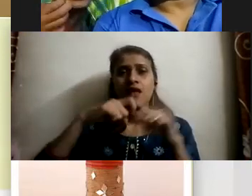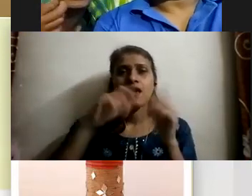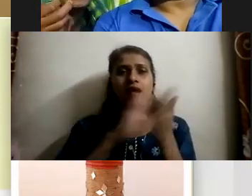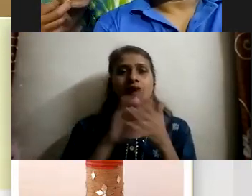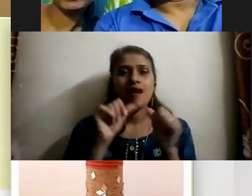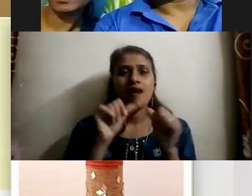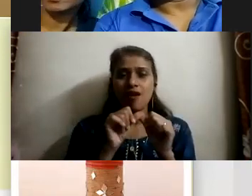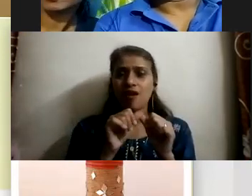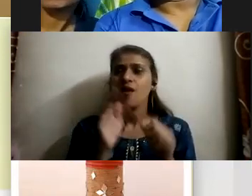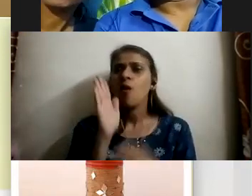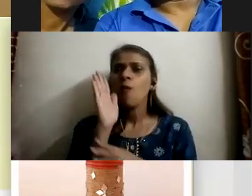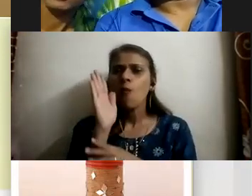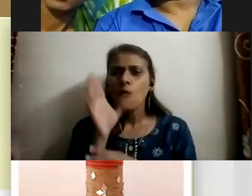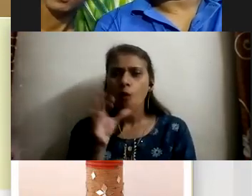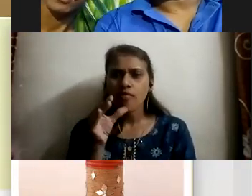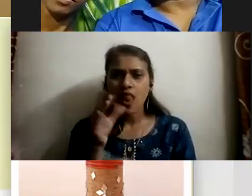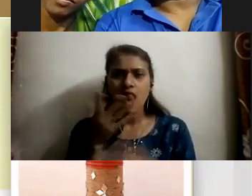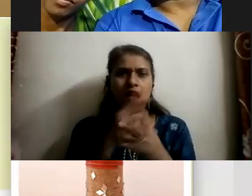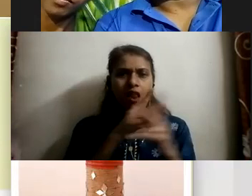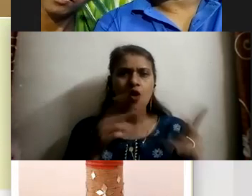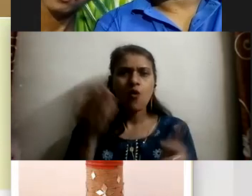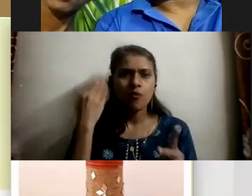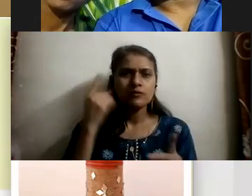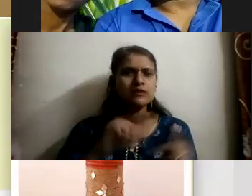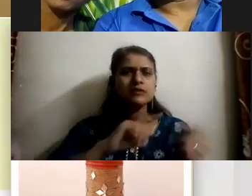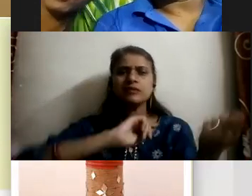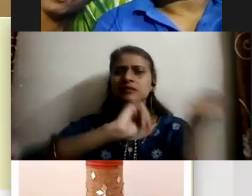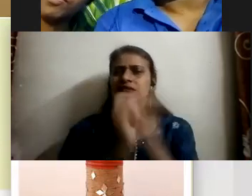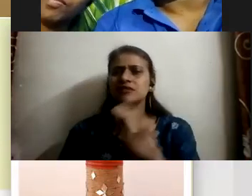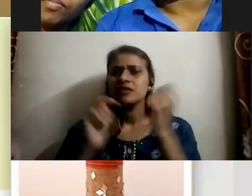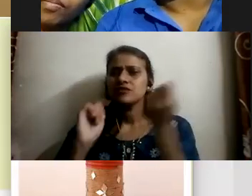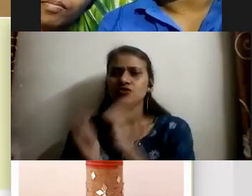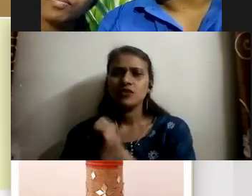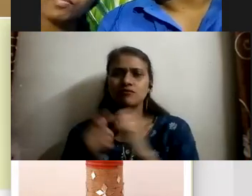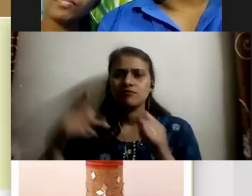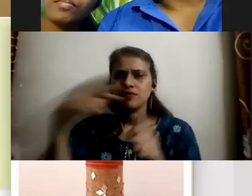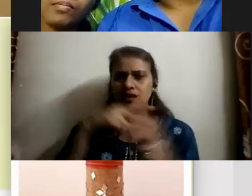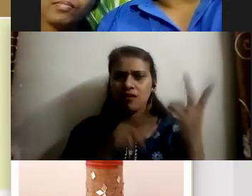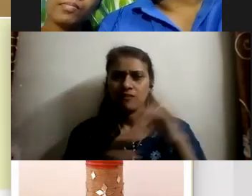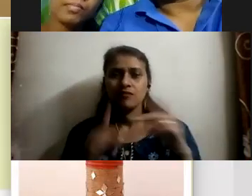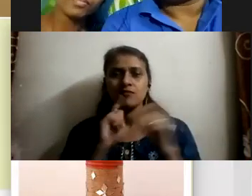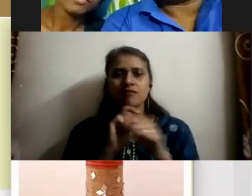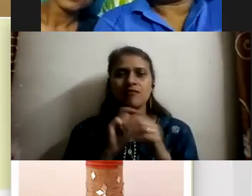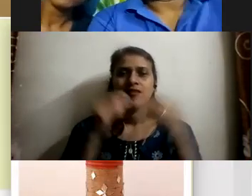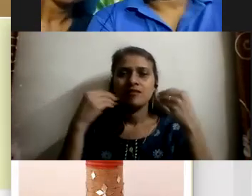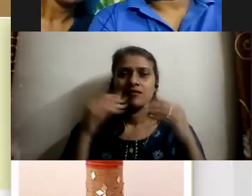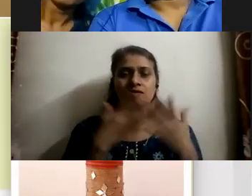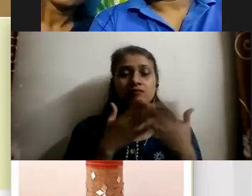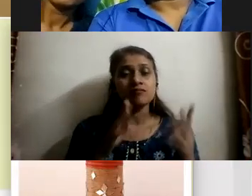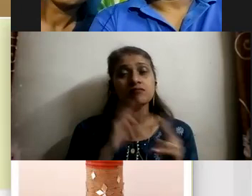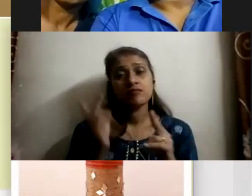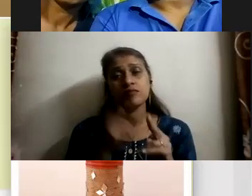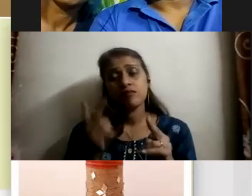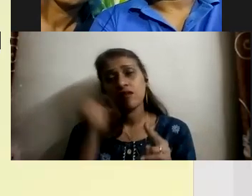तरह के डेकोरेटिव प्रोडक्ट्स बनाती हैं ये भी सूरजकुंड में थी दस्तकारी शिल्प करके इट इज हर बिजनेस एंड शी इज आल्सो